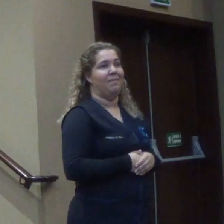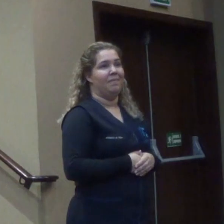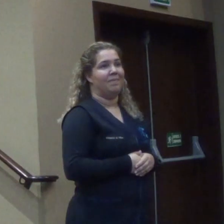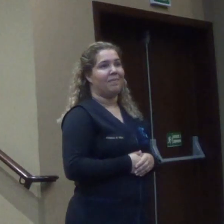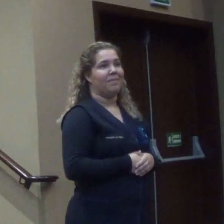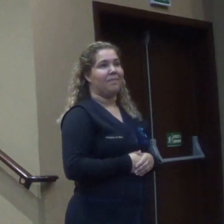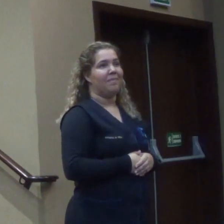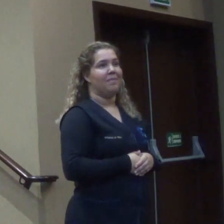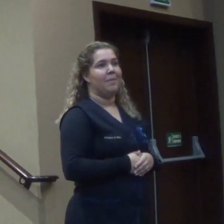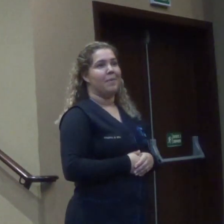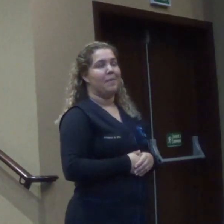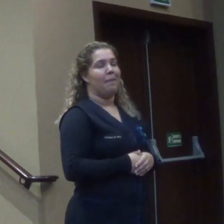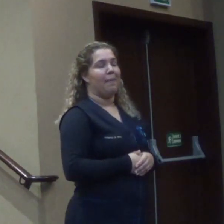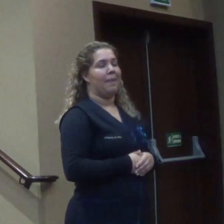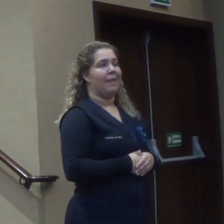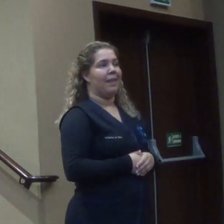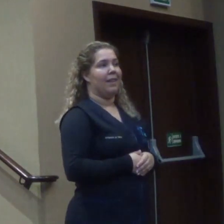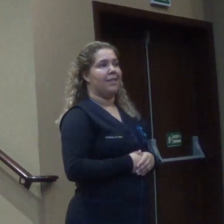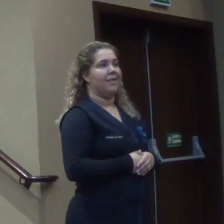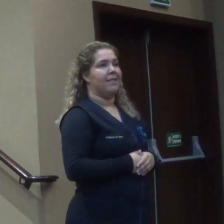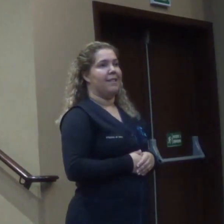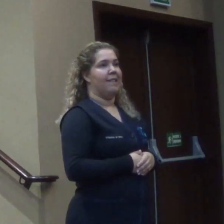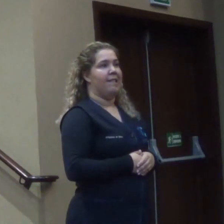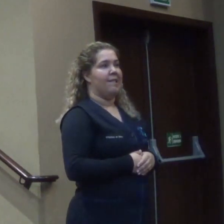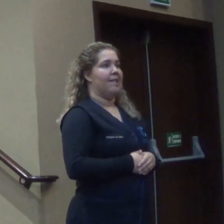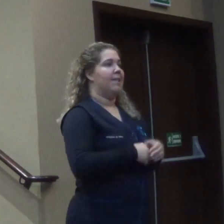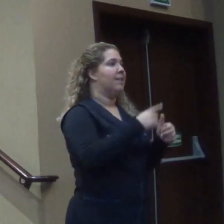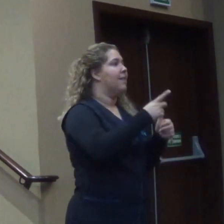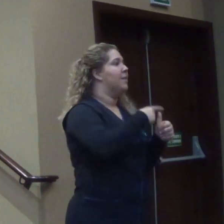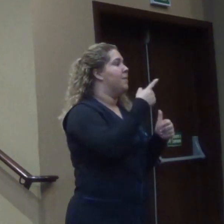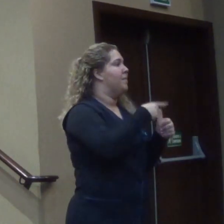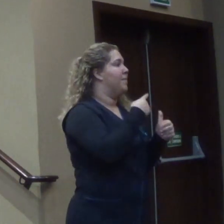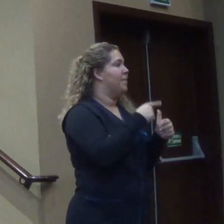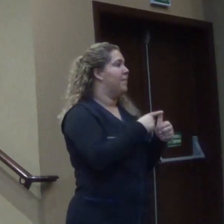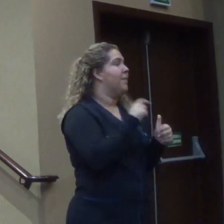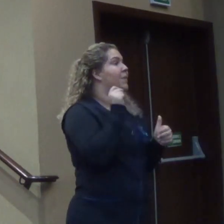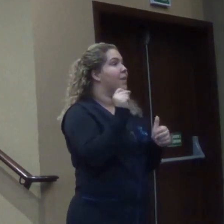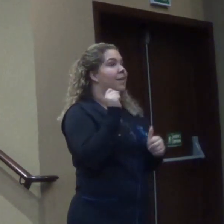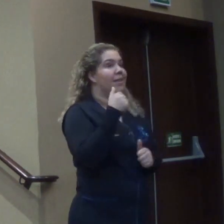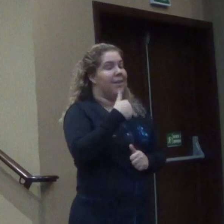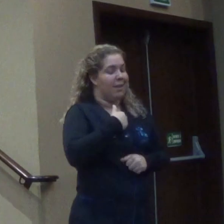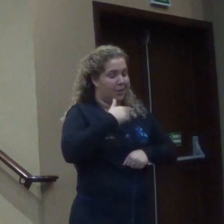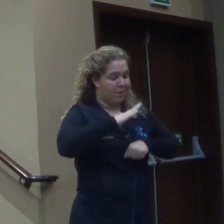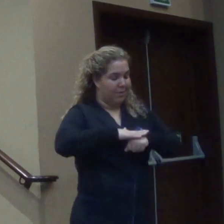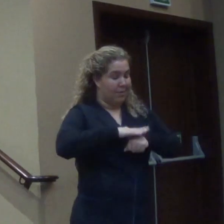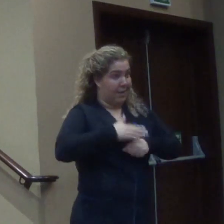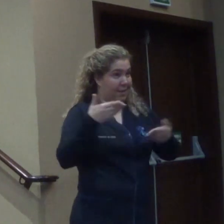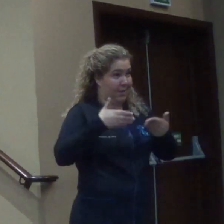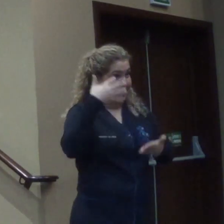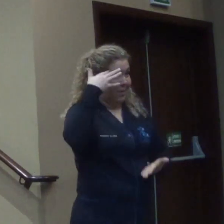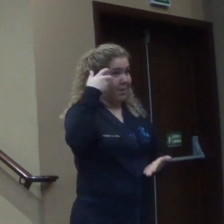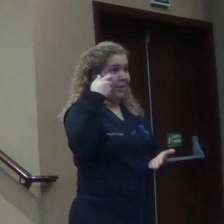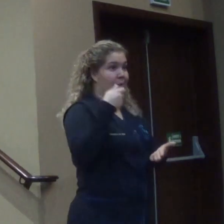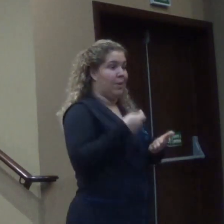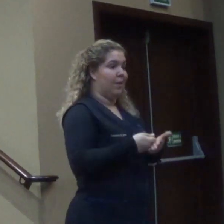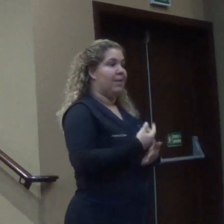Primeira coisa, o que eu vou fazer da minha vida?